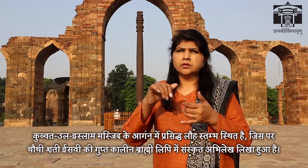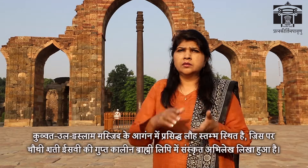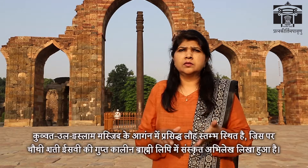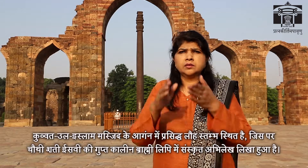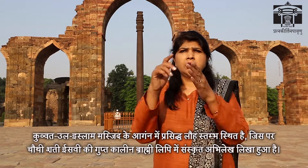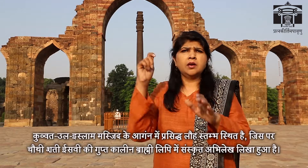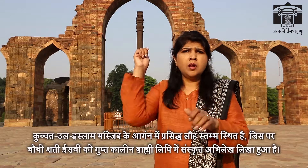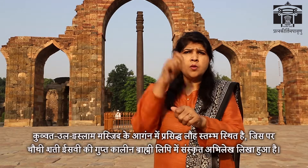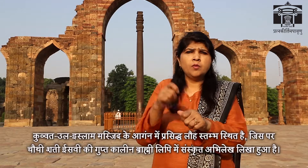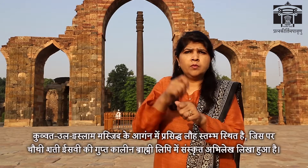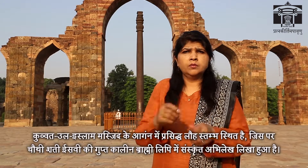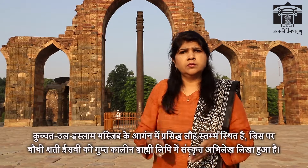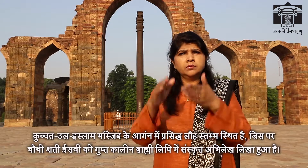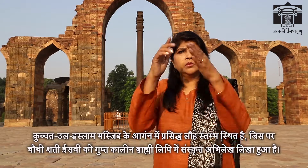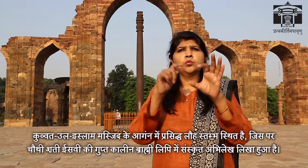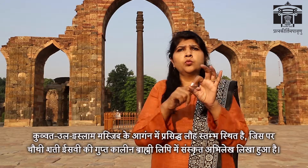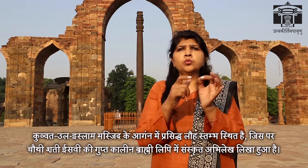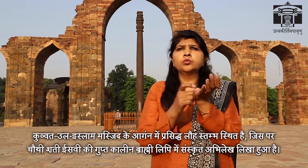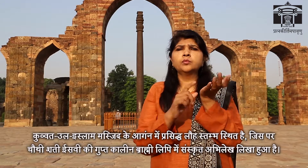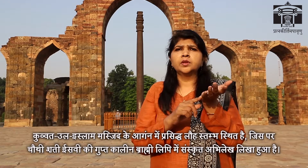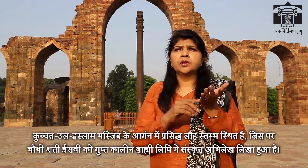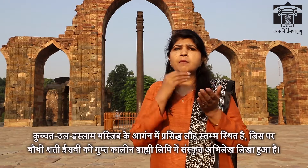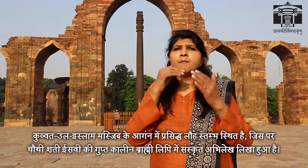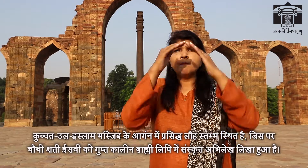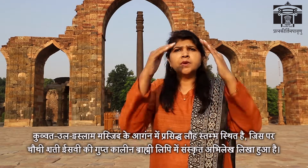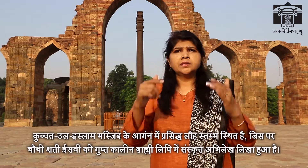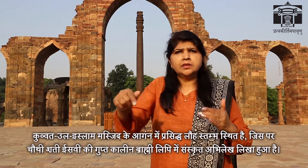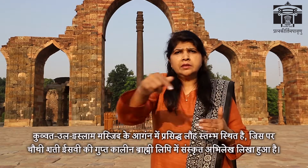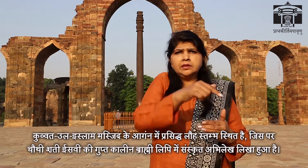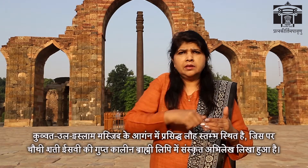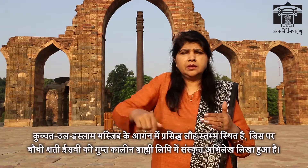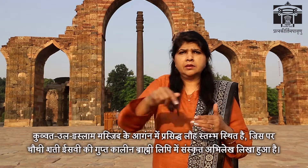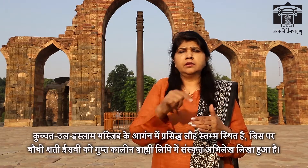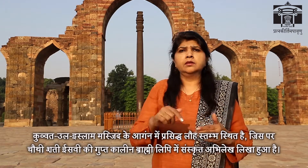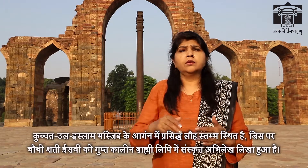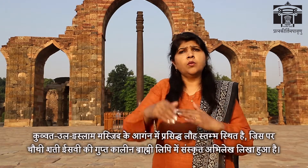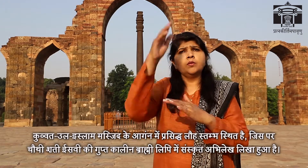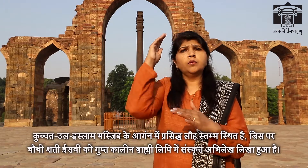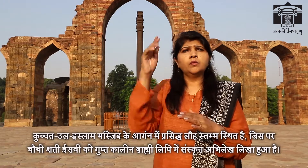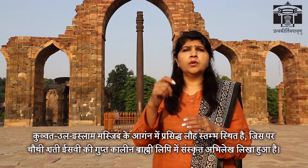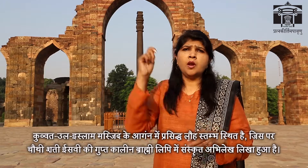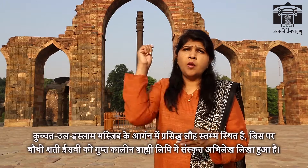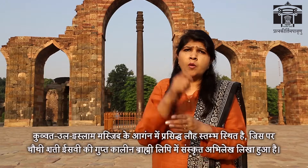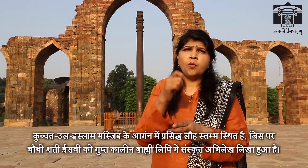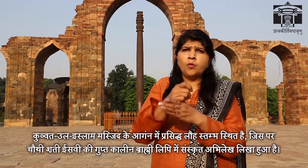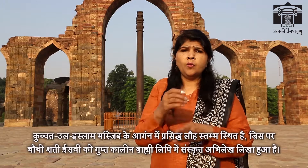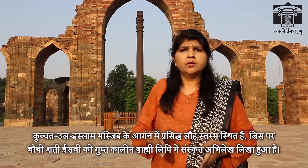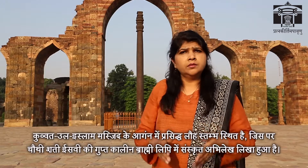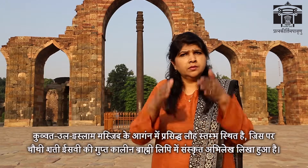कुव्वतुल इस्लाम मस्जिद के आंगन में प्रसिद्ध लौह स्तंभ स्थित है, जिस पर 4वीं